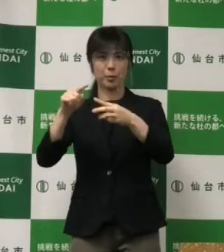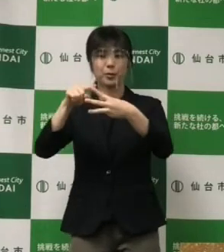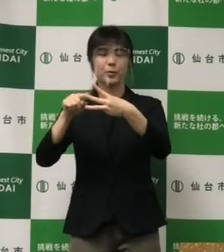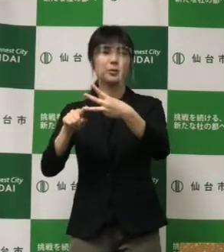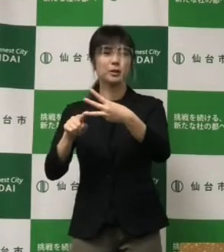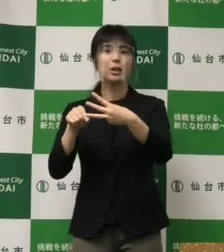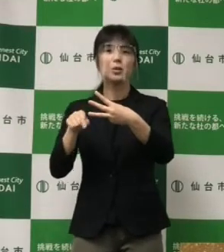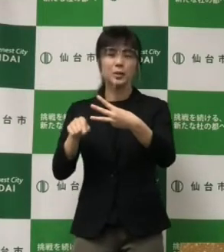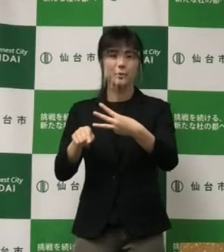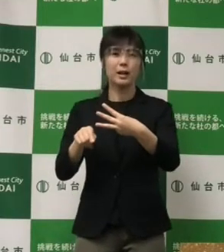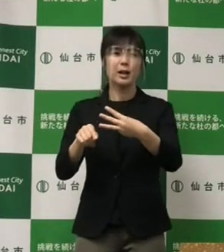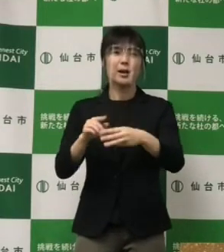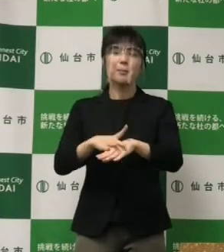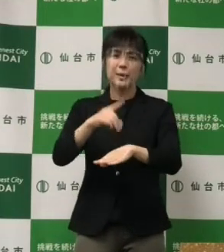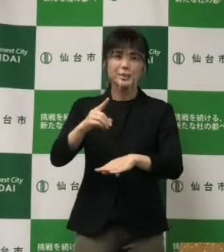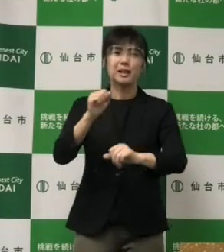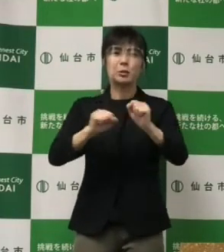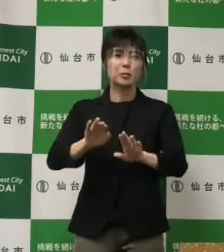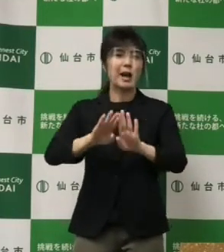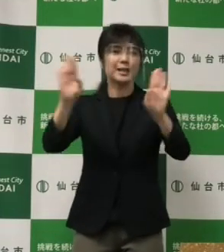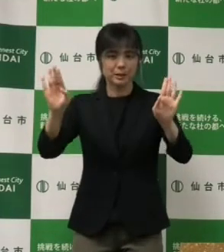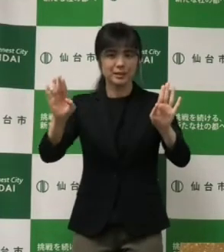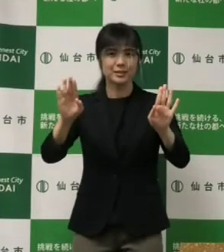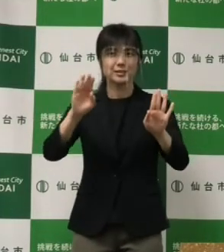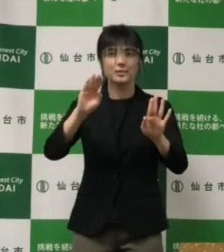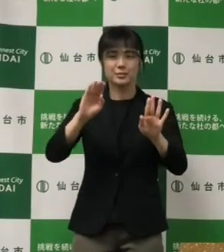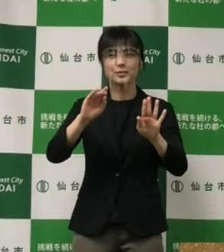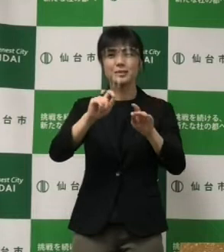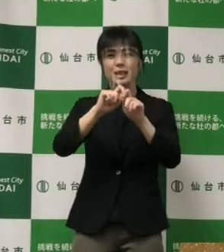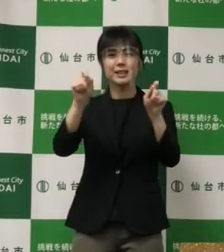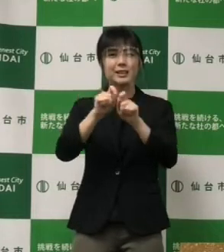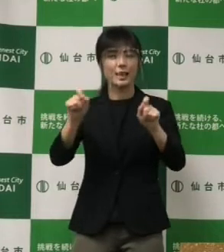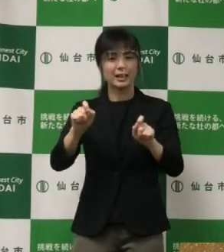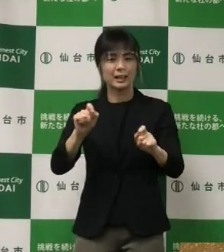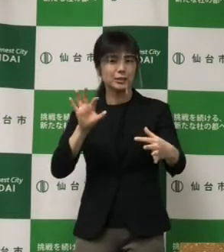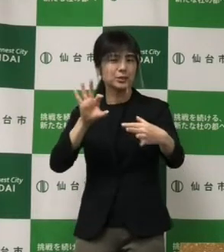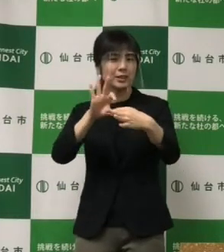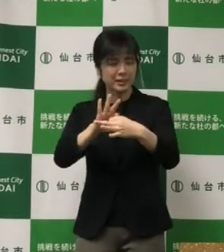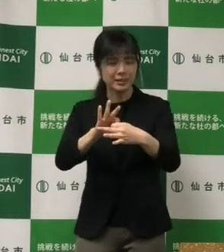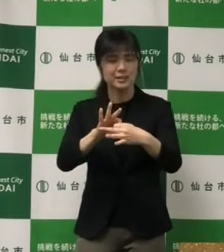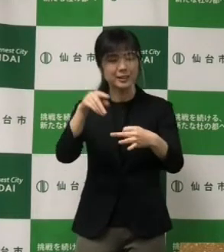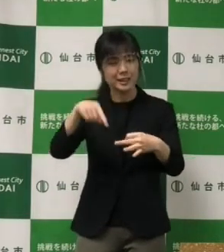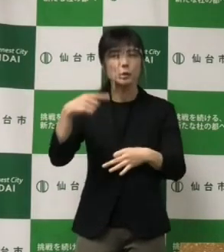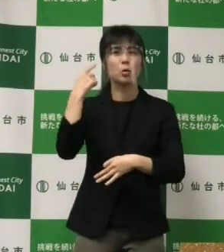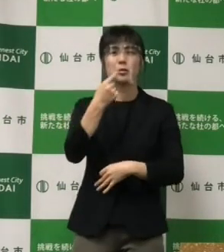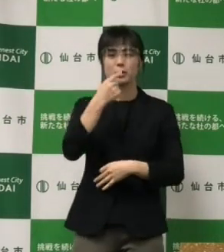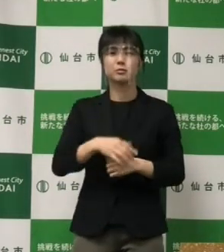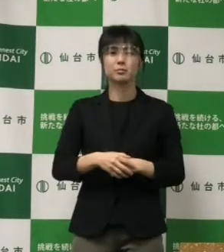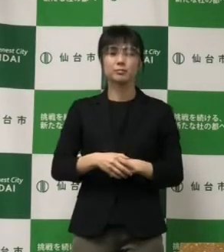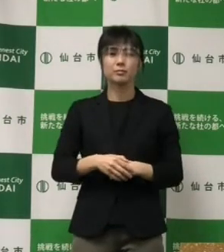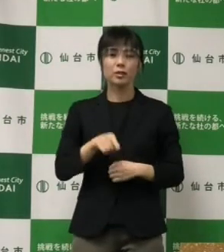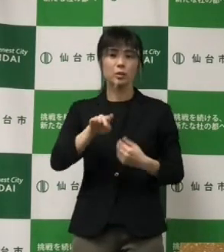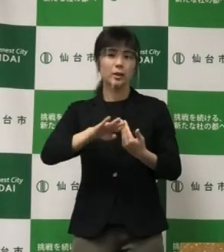てきたというふうにまずは思っているところです。でこれ以外でもですね、複数の地区で、建て替えや